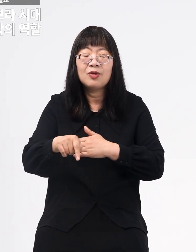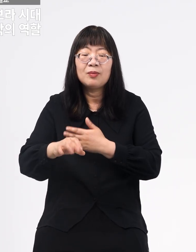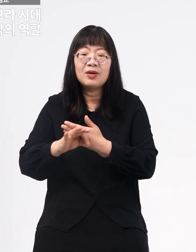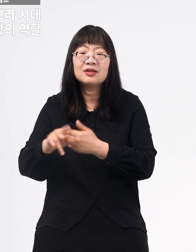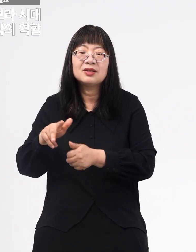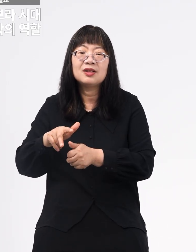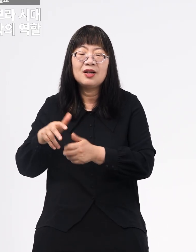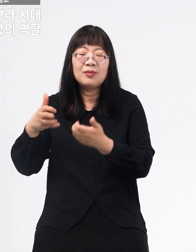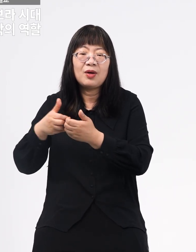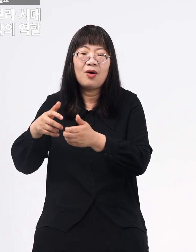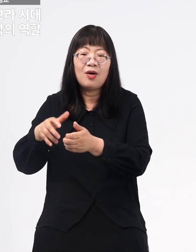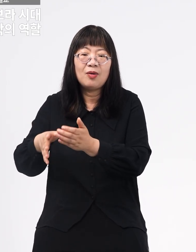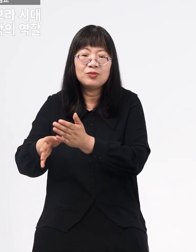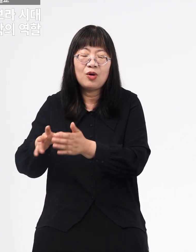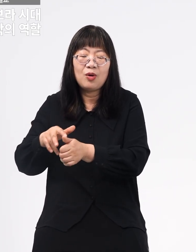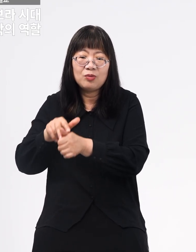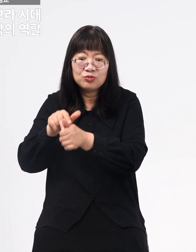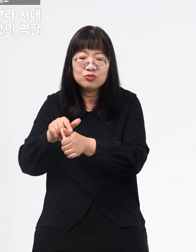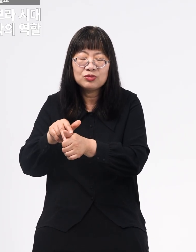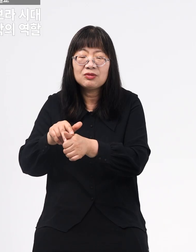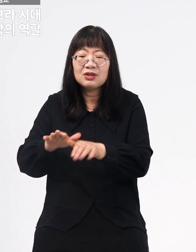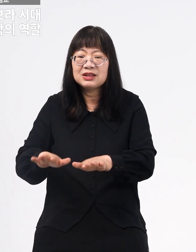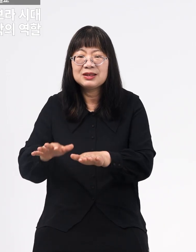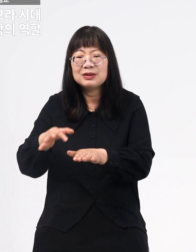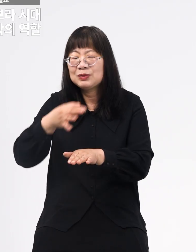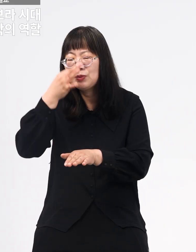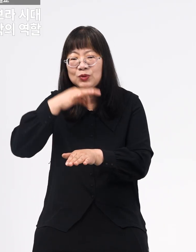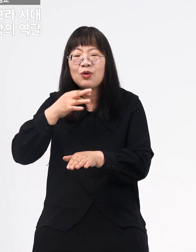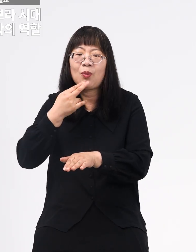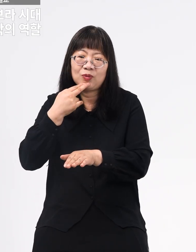지금 무용지물이 됐다는 얘기예요.